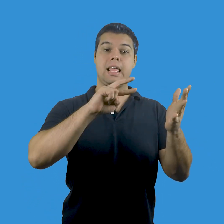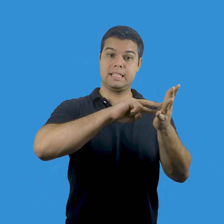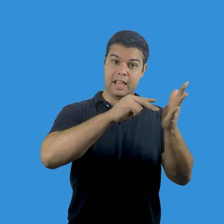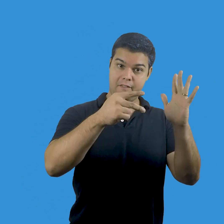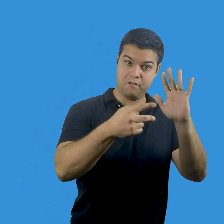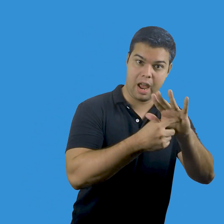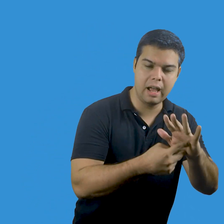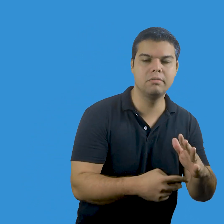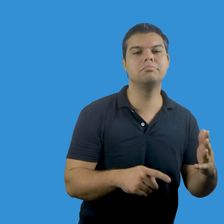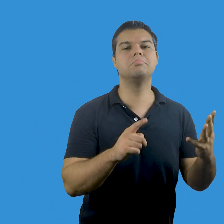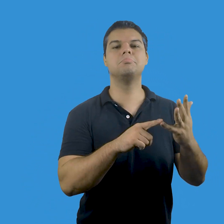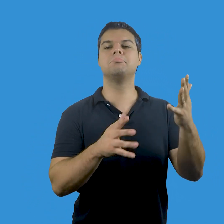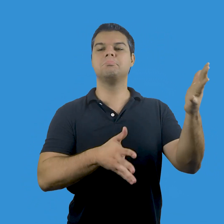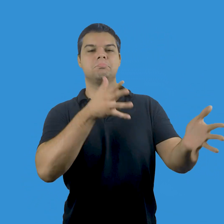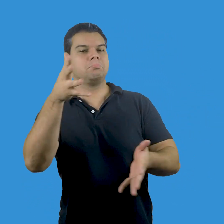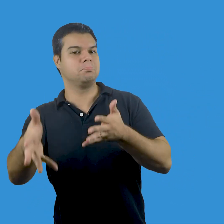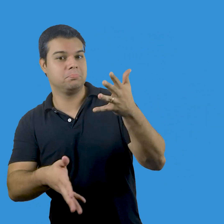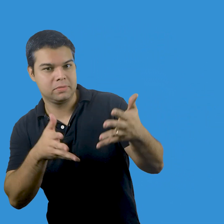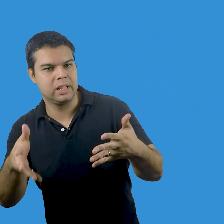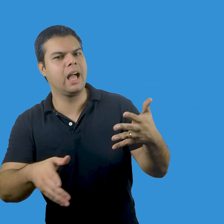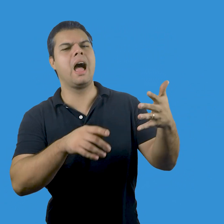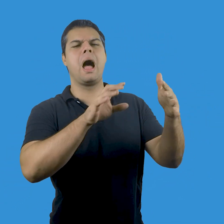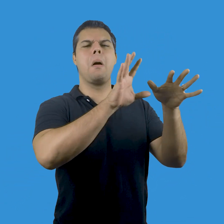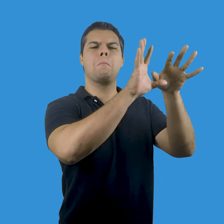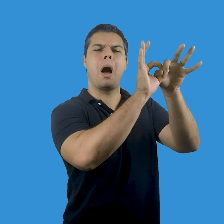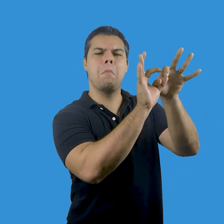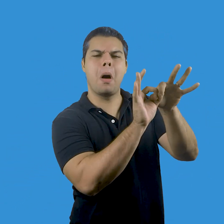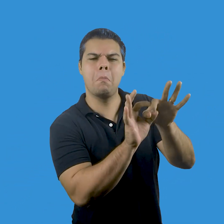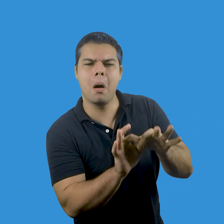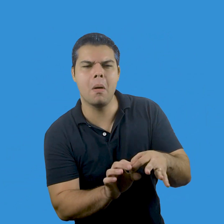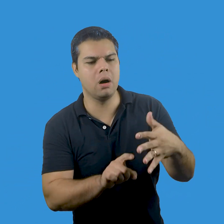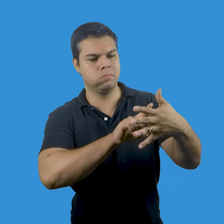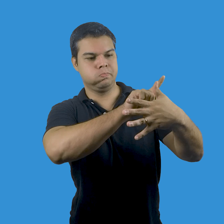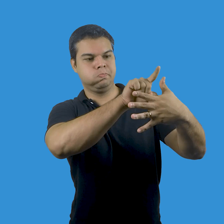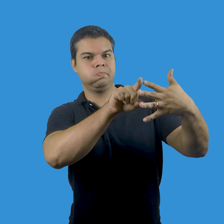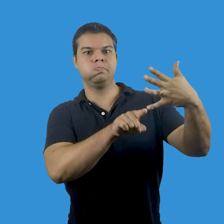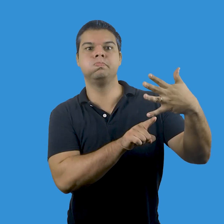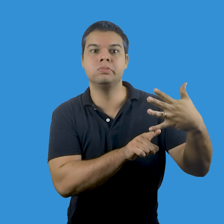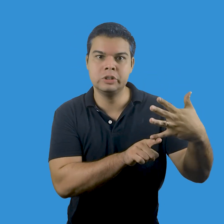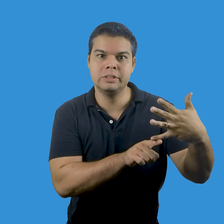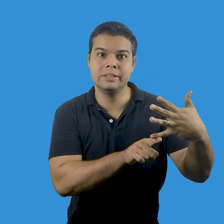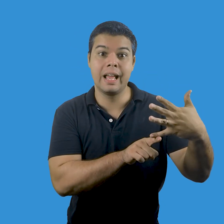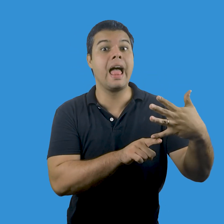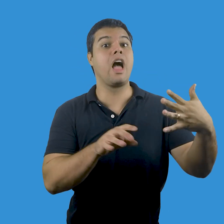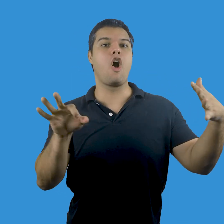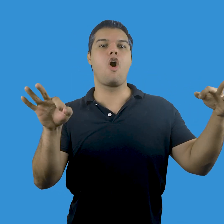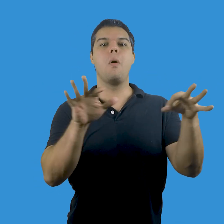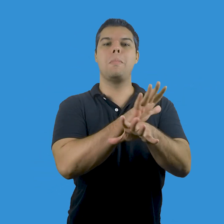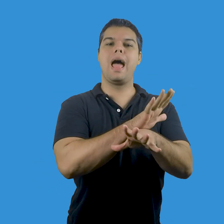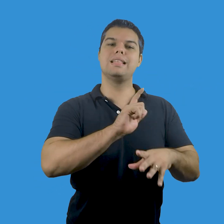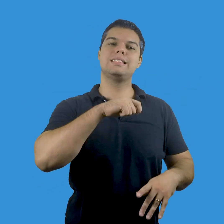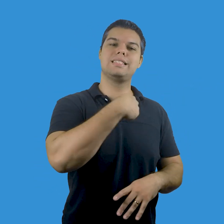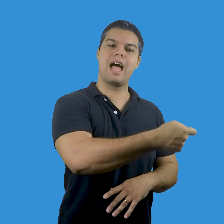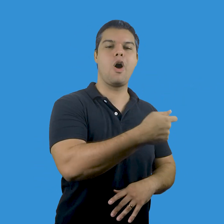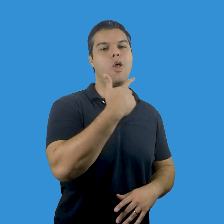pragmático, que é a língua em uso, ou seja, a forma como ela se movimenta recebendo